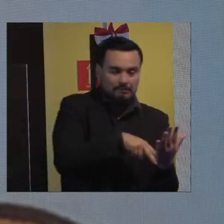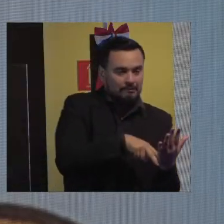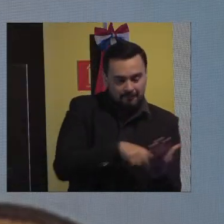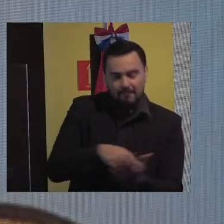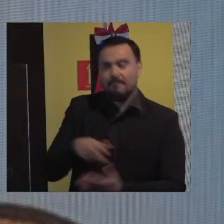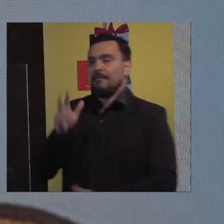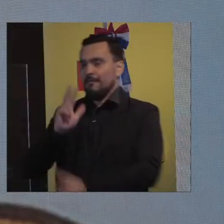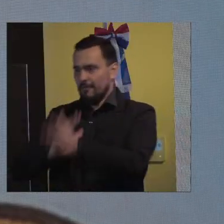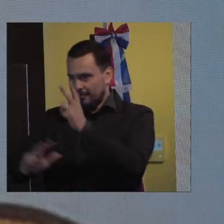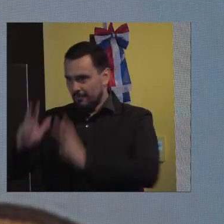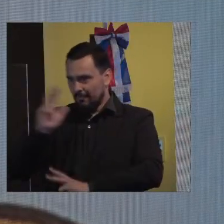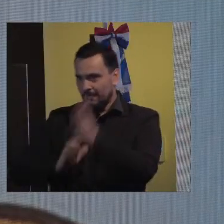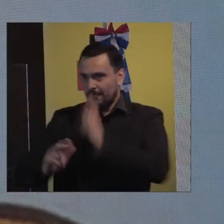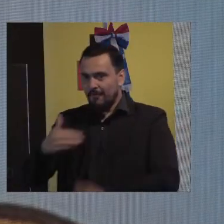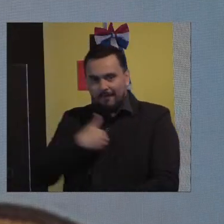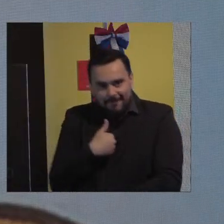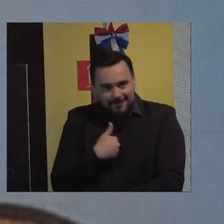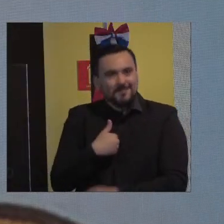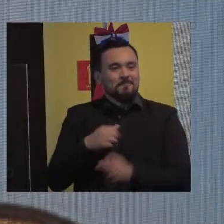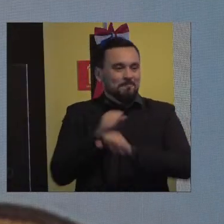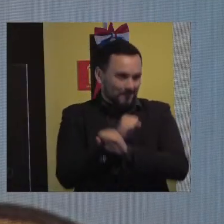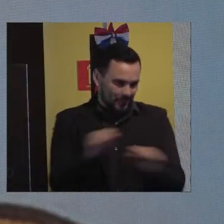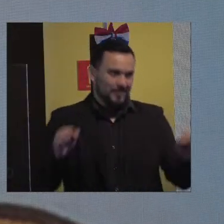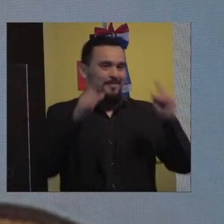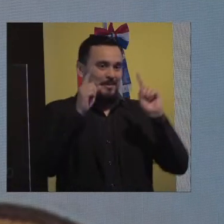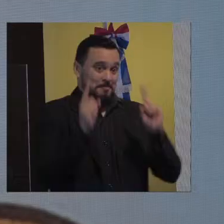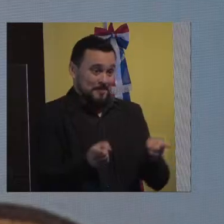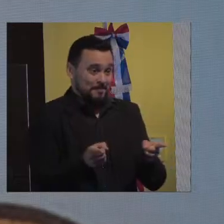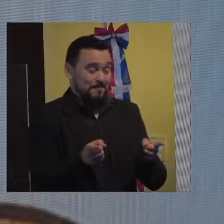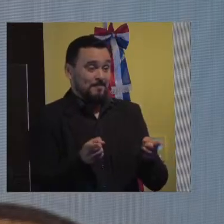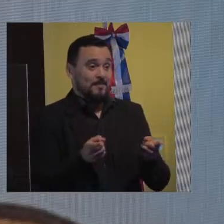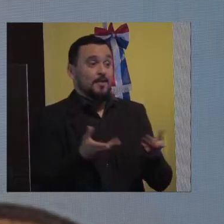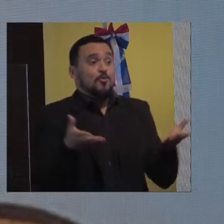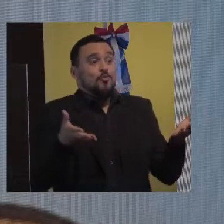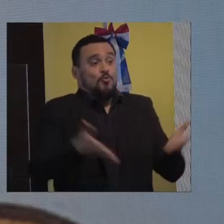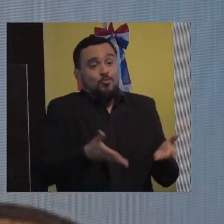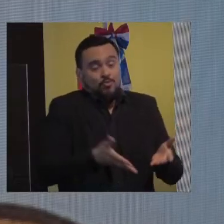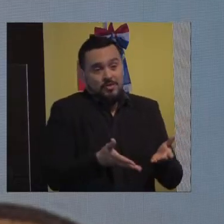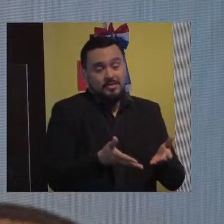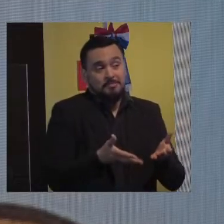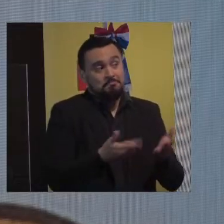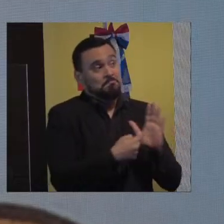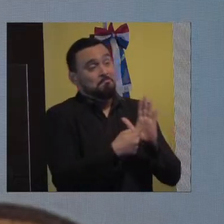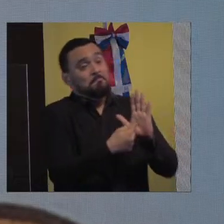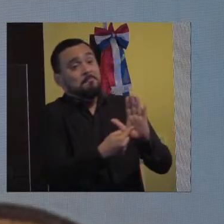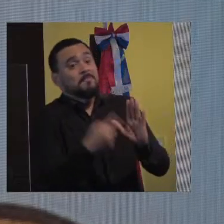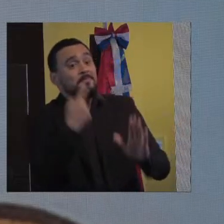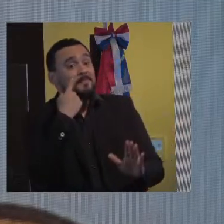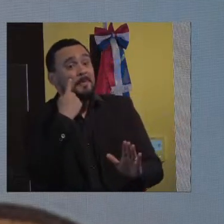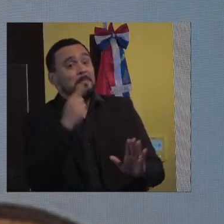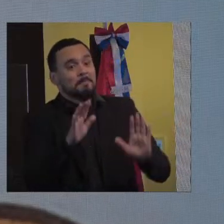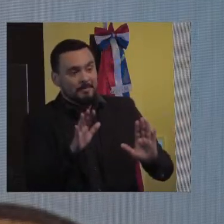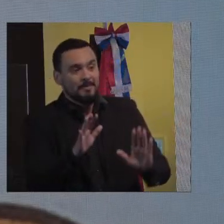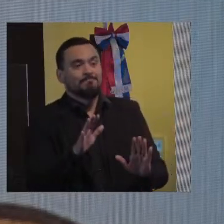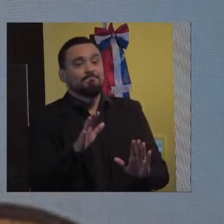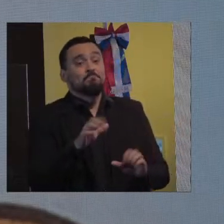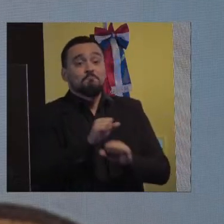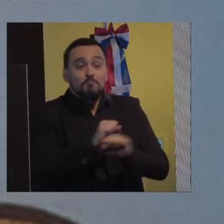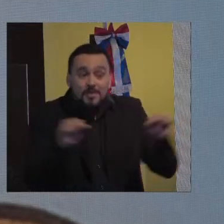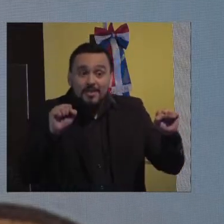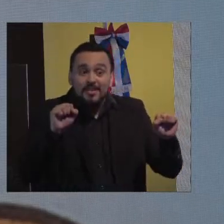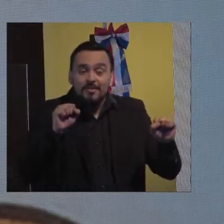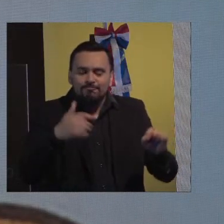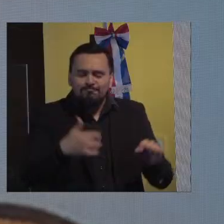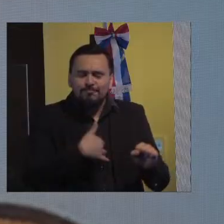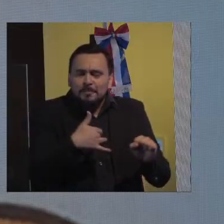señas paraguayas como el que hoy se presenta, no solo llegue a nuestra alma, sino